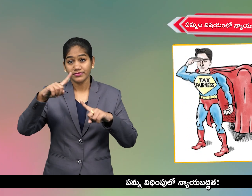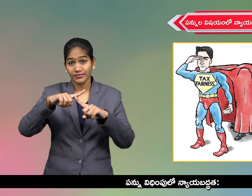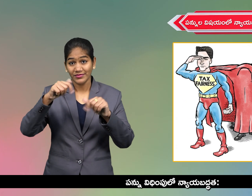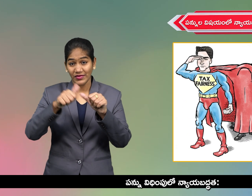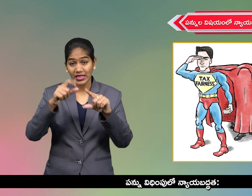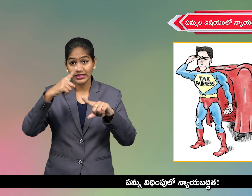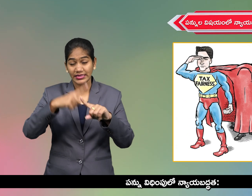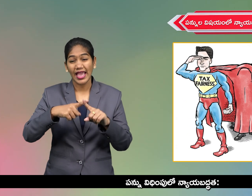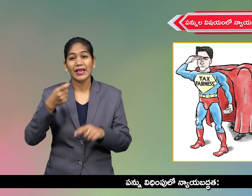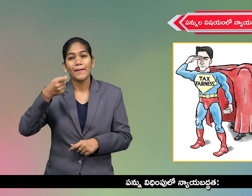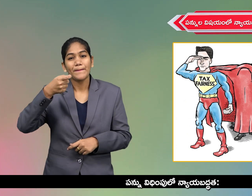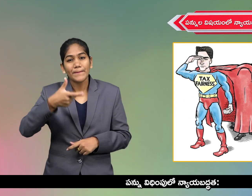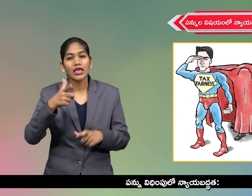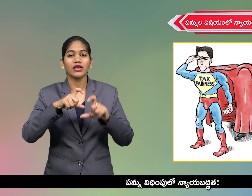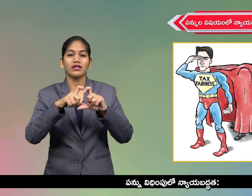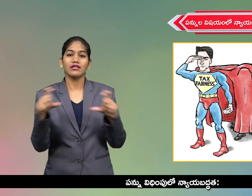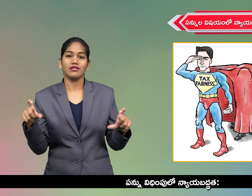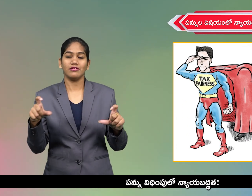పన్ను విధింపులో న్యాయబద్ధత.